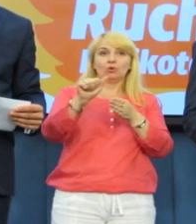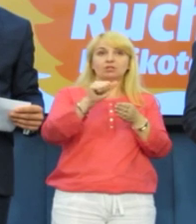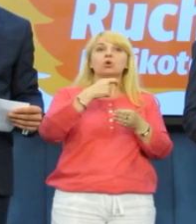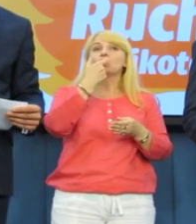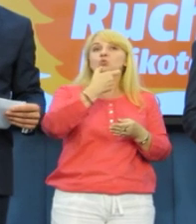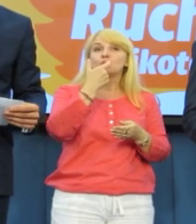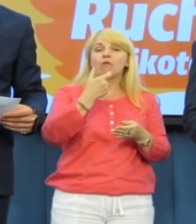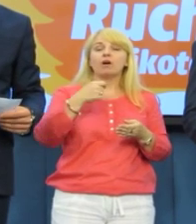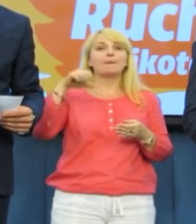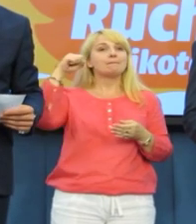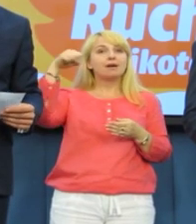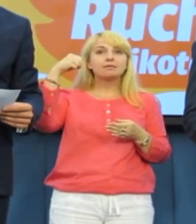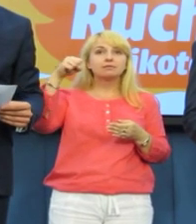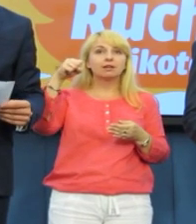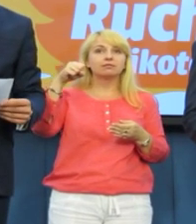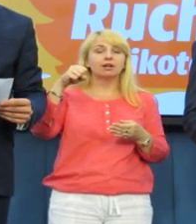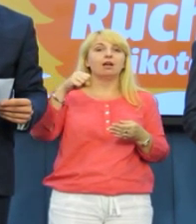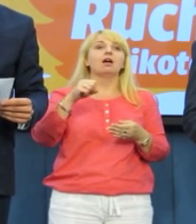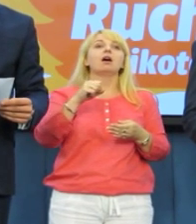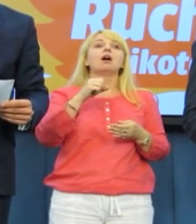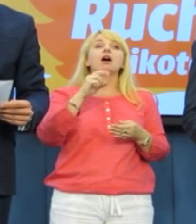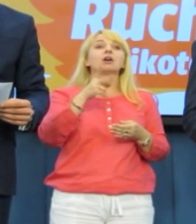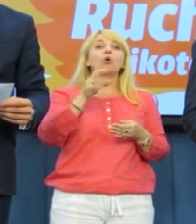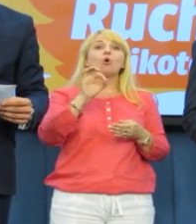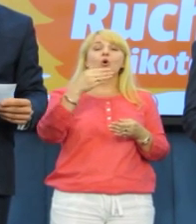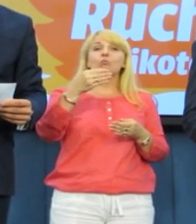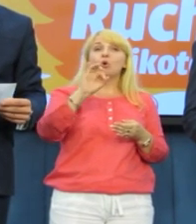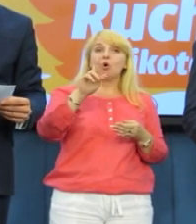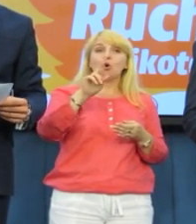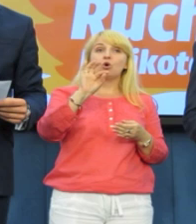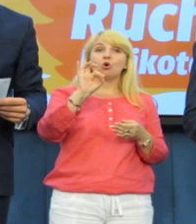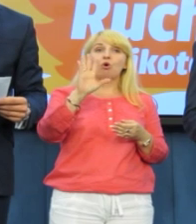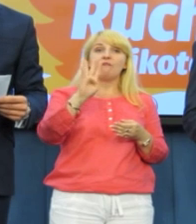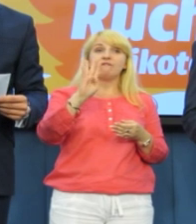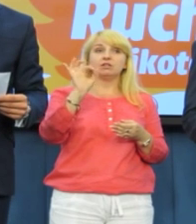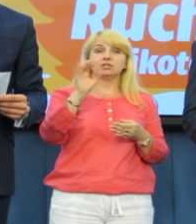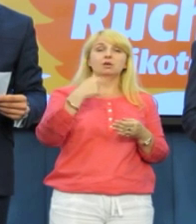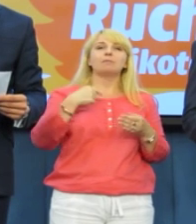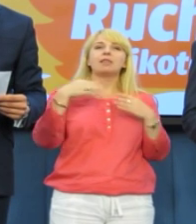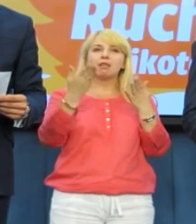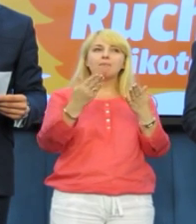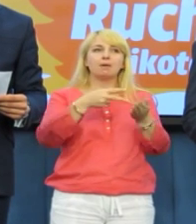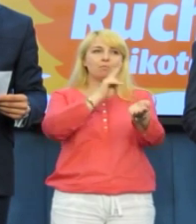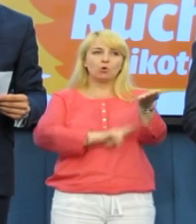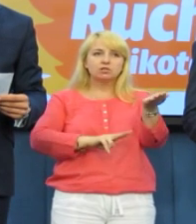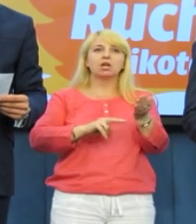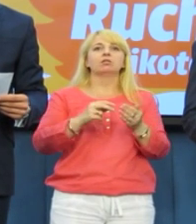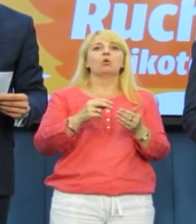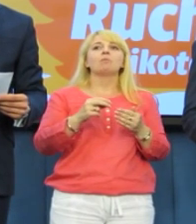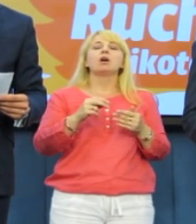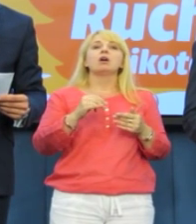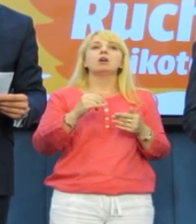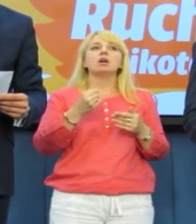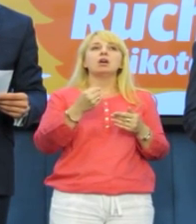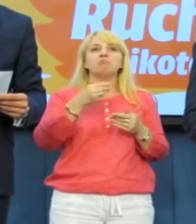Bronisława Komorowskiego, autora tej zmiany. Pozwolę sobie Państwu zacytować. Uzbroimy policjantów w przekonanie,